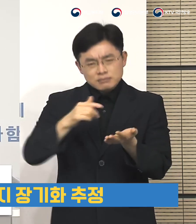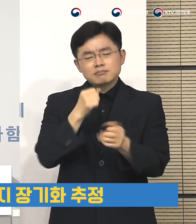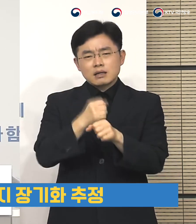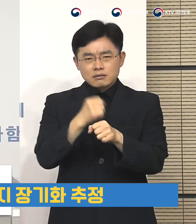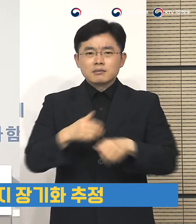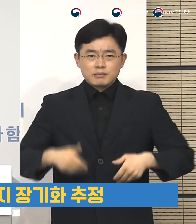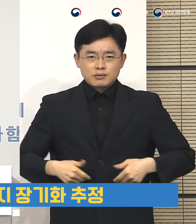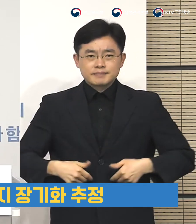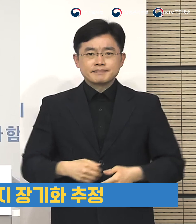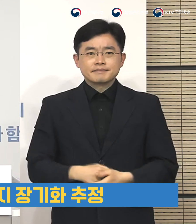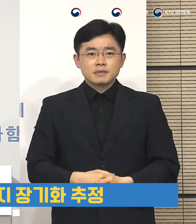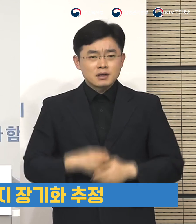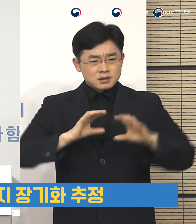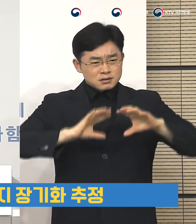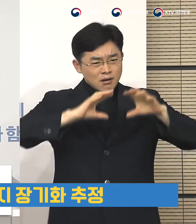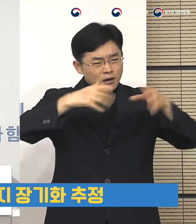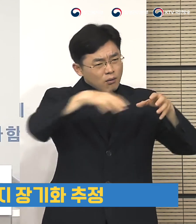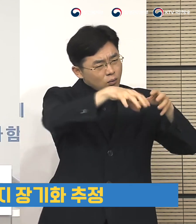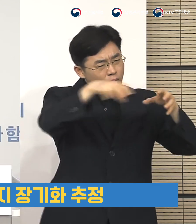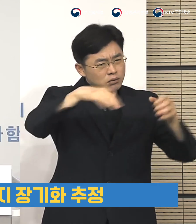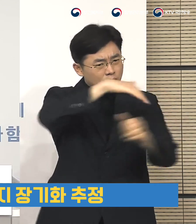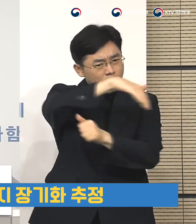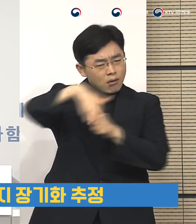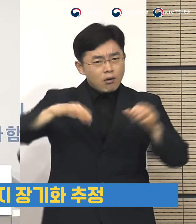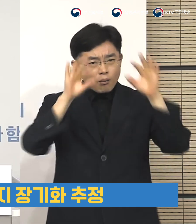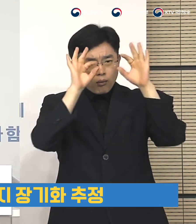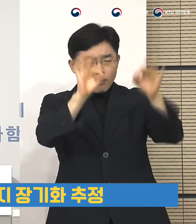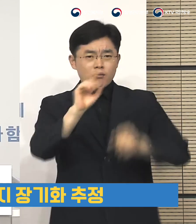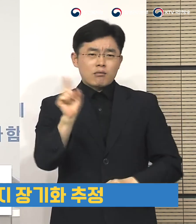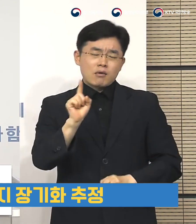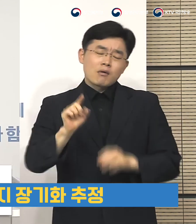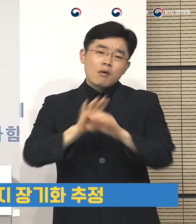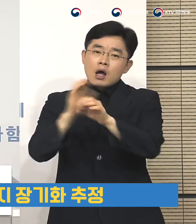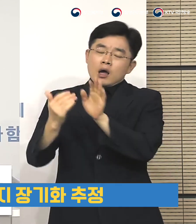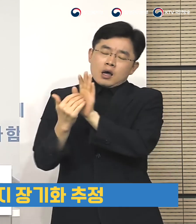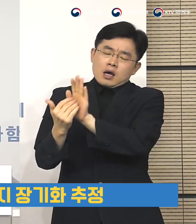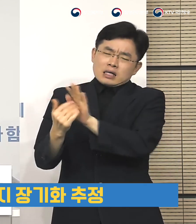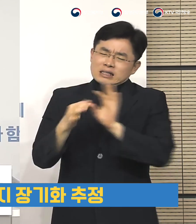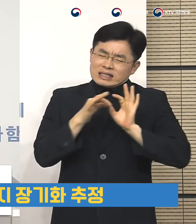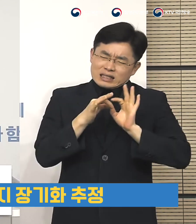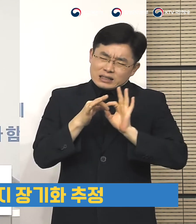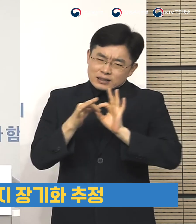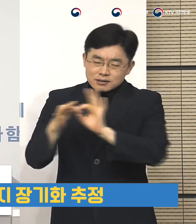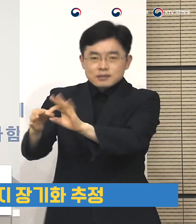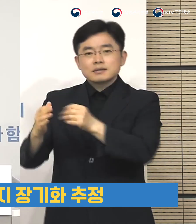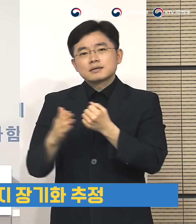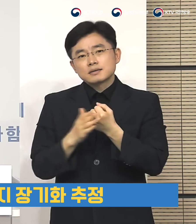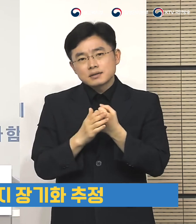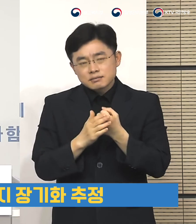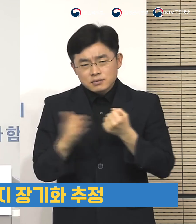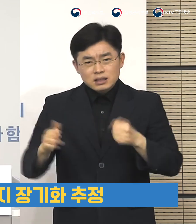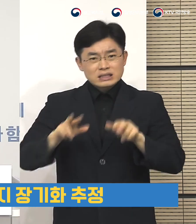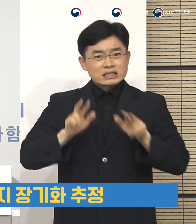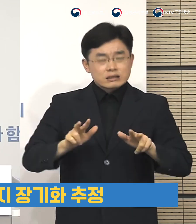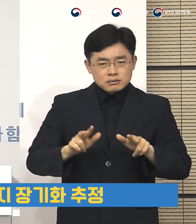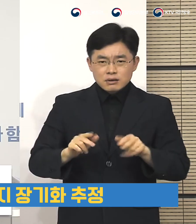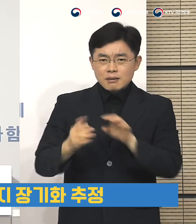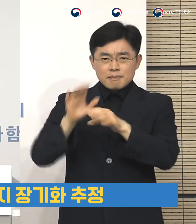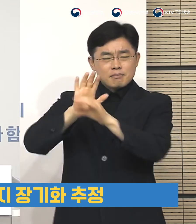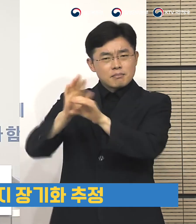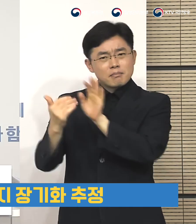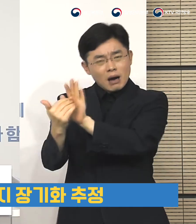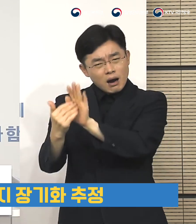코로나19 확산 추세를 볼 때 앞으로도 코로나19와의 긴 싸움을 계속해야 하므로 아직 긴장을 늦출 수